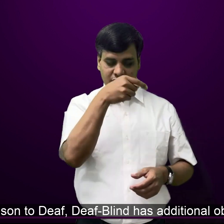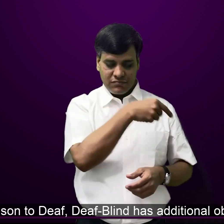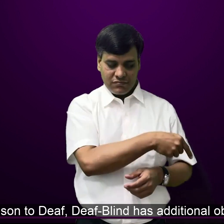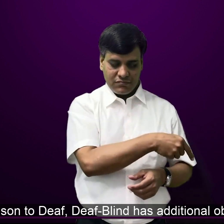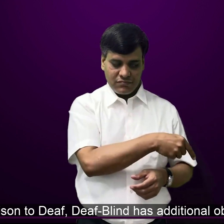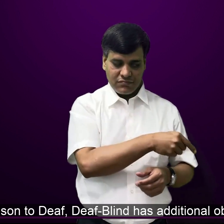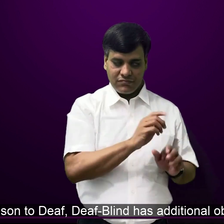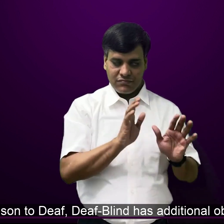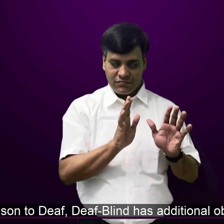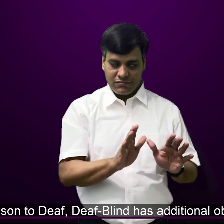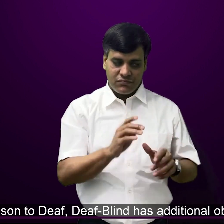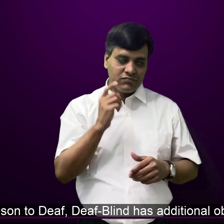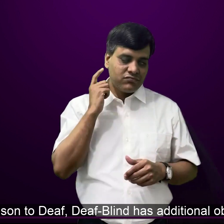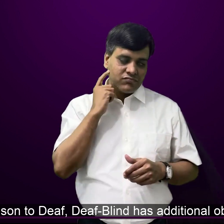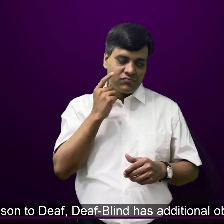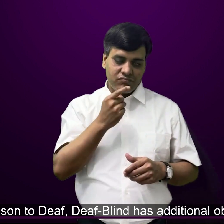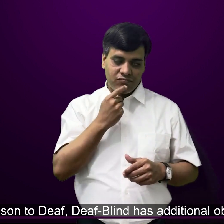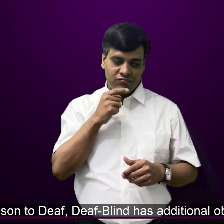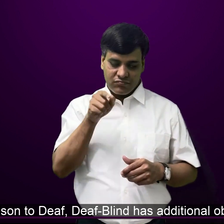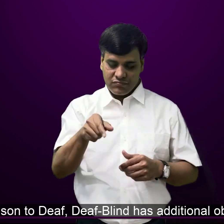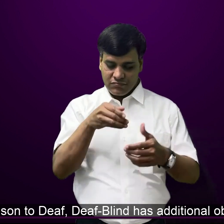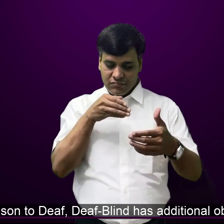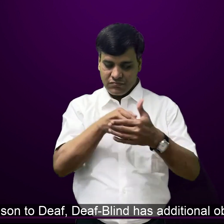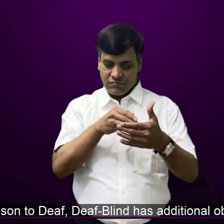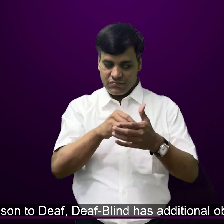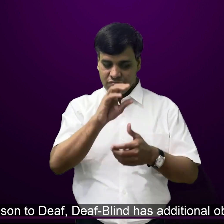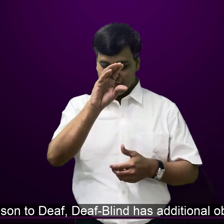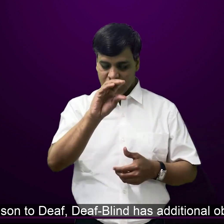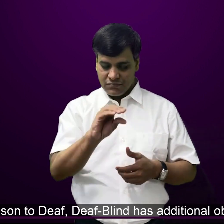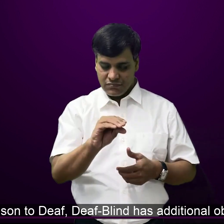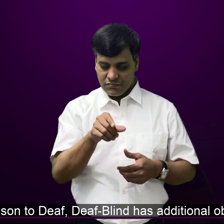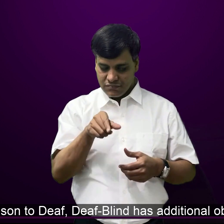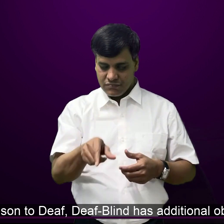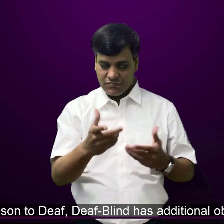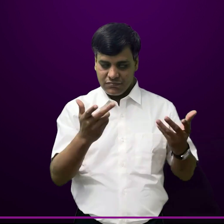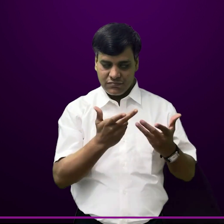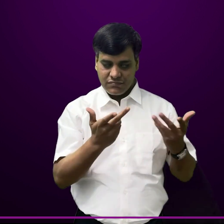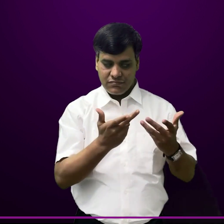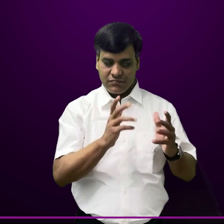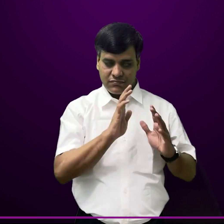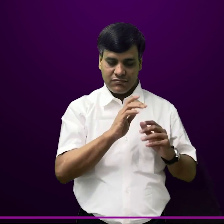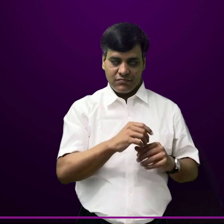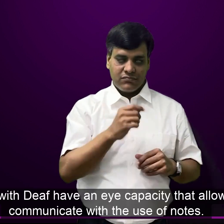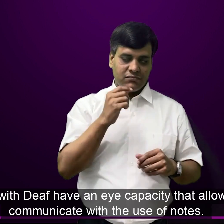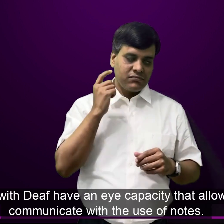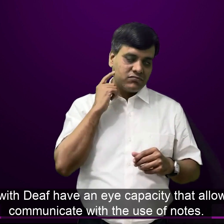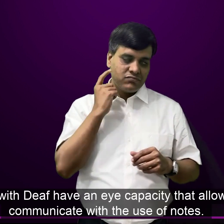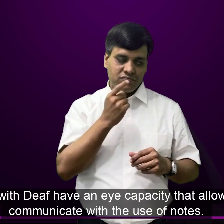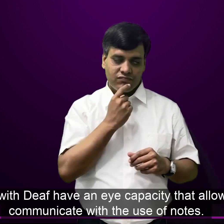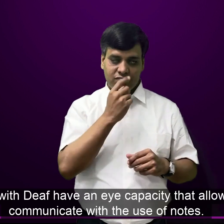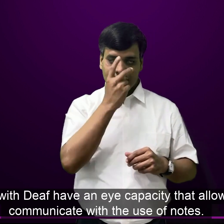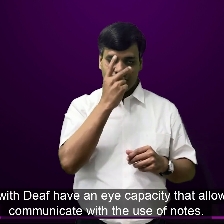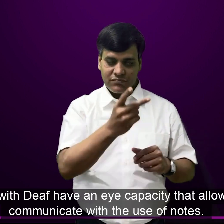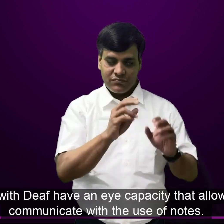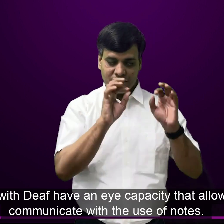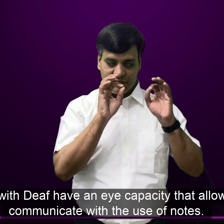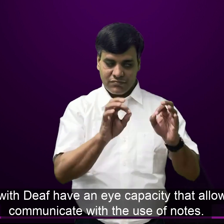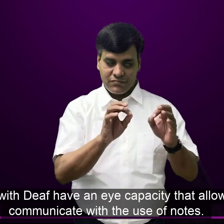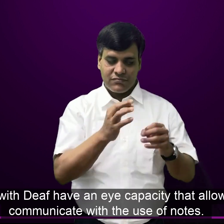बात करें और दृष्टिबाधित बधिरता की बात करें तो उन्हें कई सारी कठिनाइयों का सामना करना पड़ता है। जो लोग बधिर